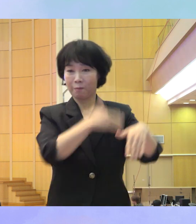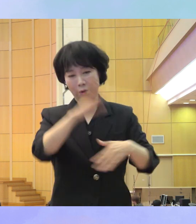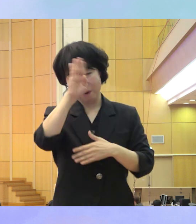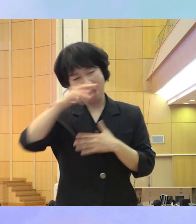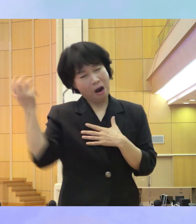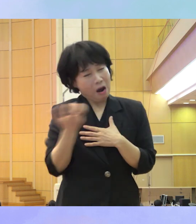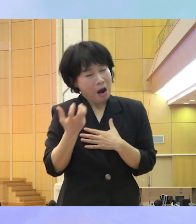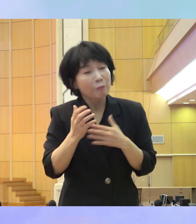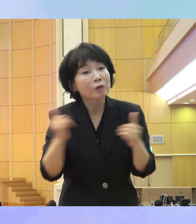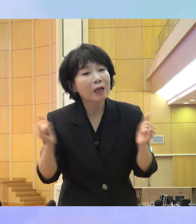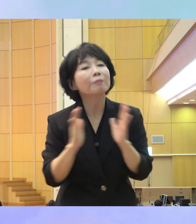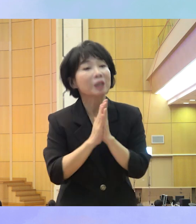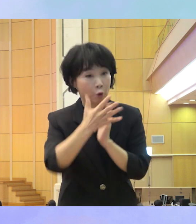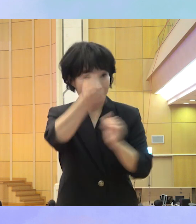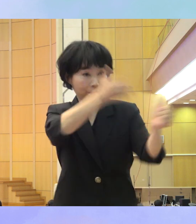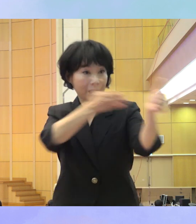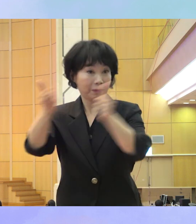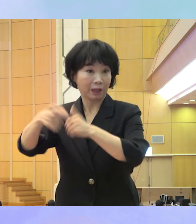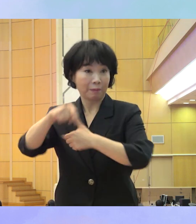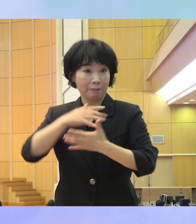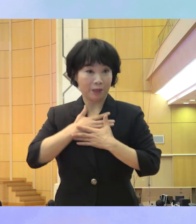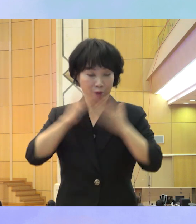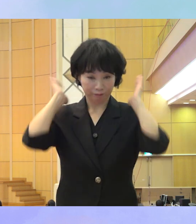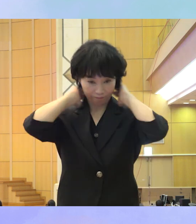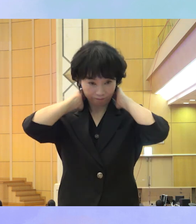손자리에 손을 얹길 바랍니다.